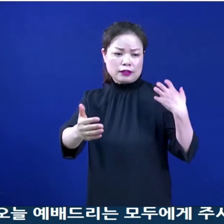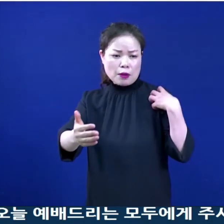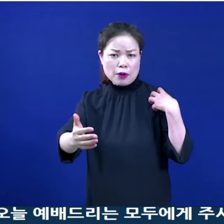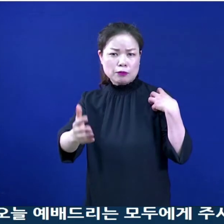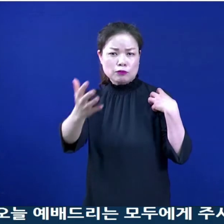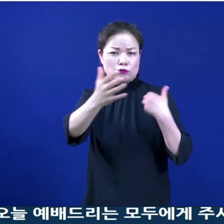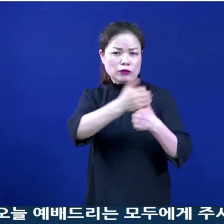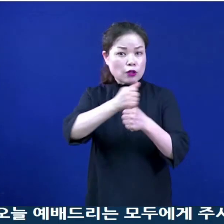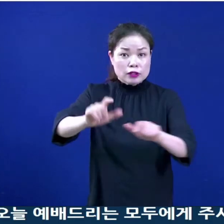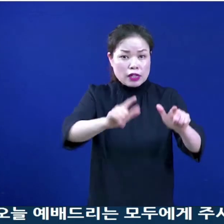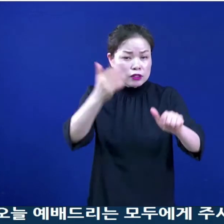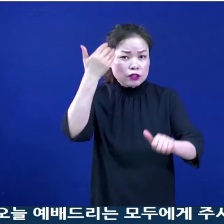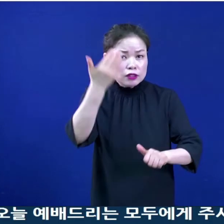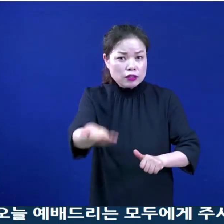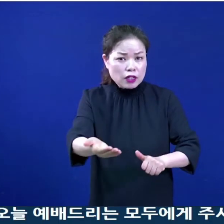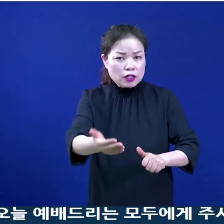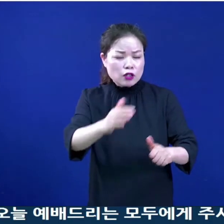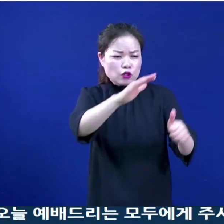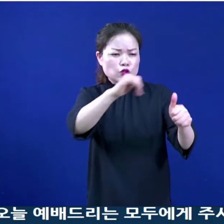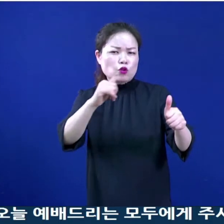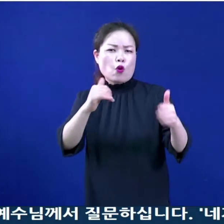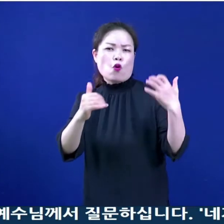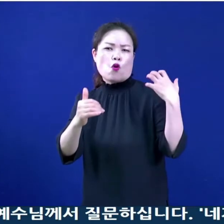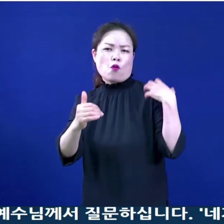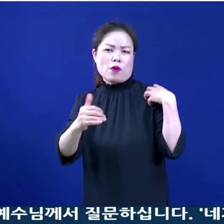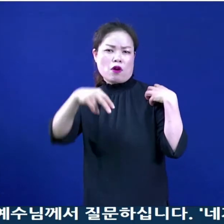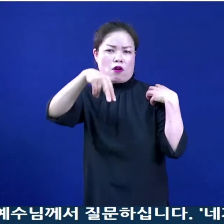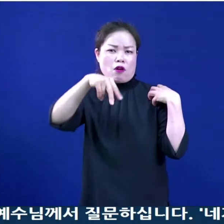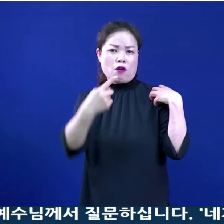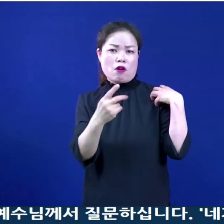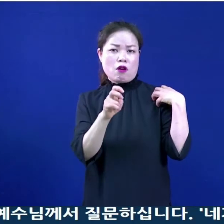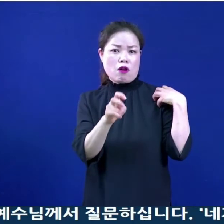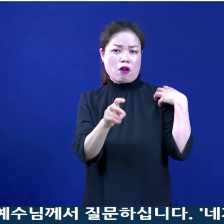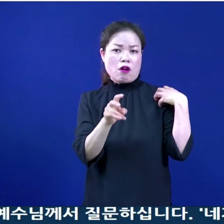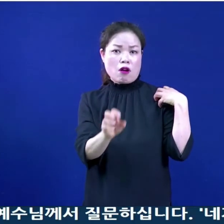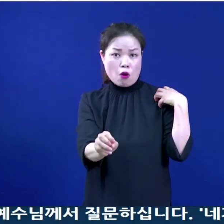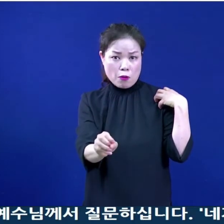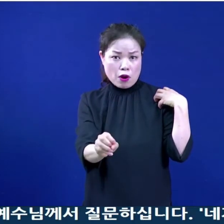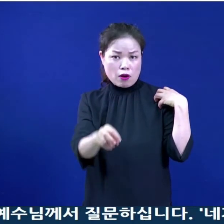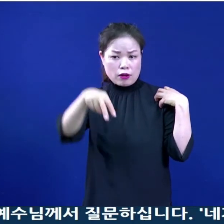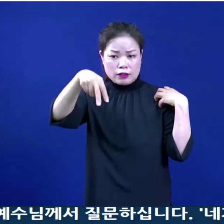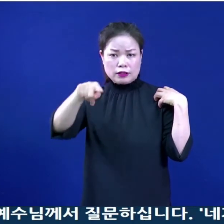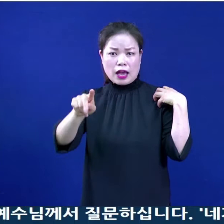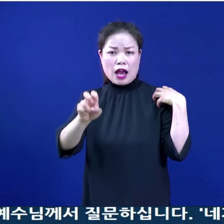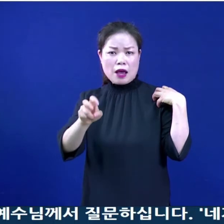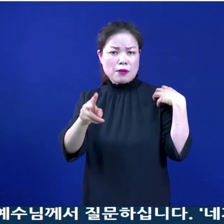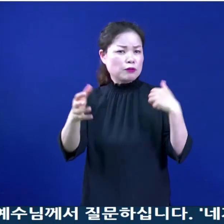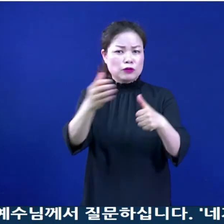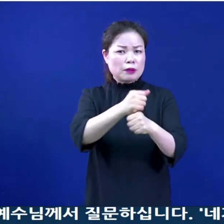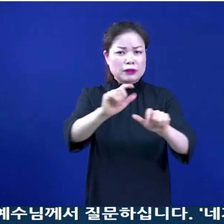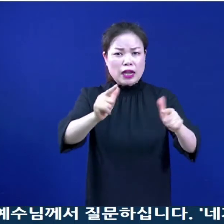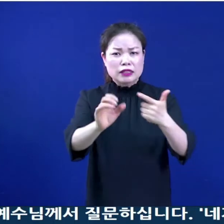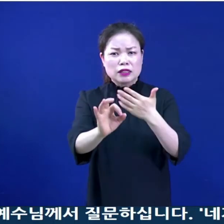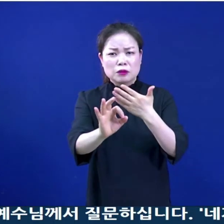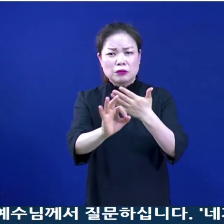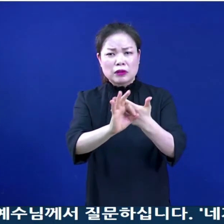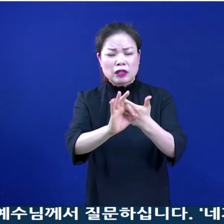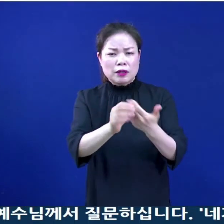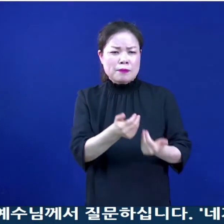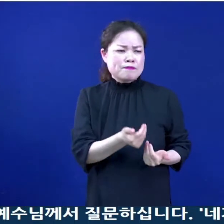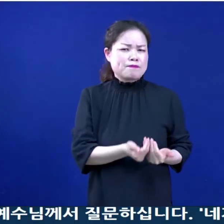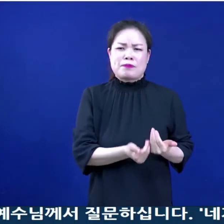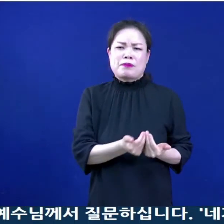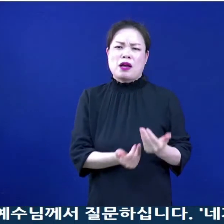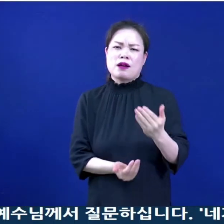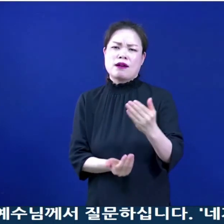살기를 원하십니까? 소명이 있는 삶을 살기를 원하십니까? 여러분, 사명과 소명을 붙들지 아니하고 살아가는 삶은 흔들리게 되어